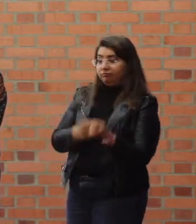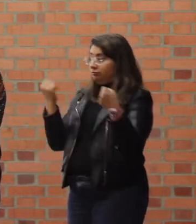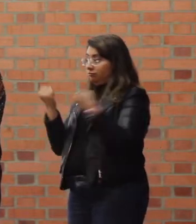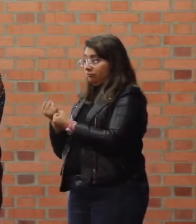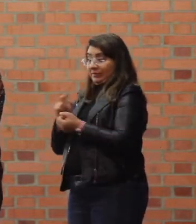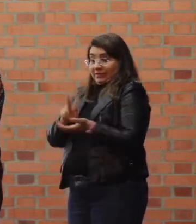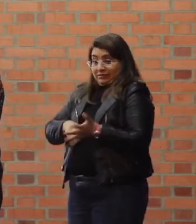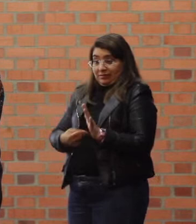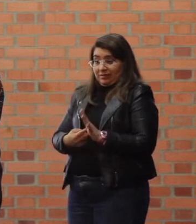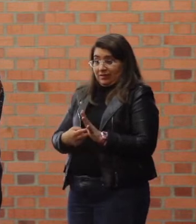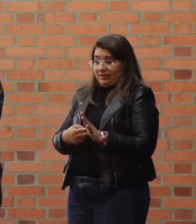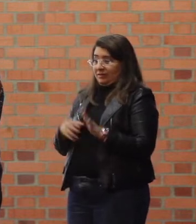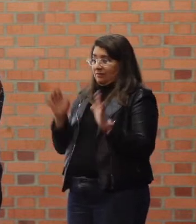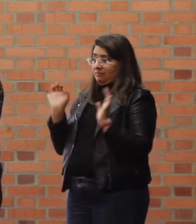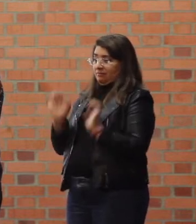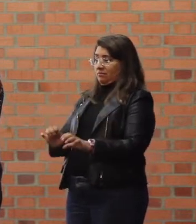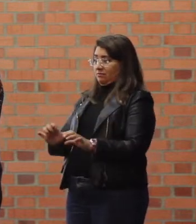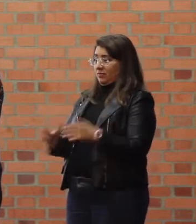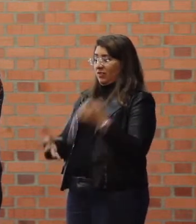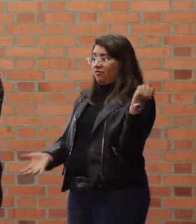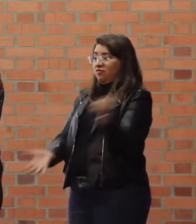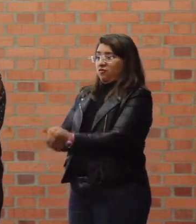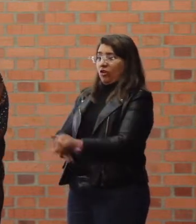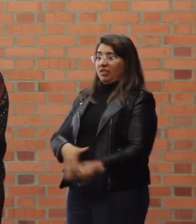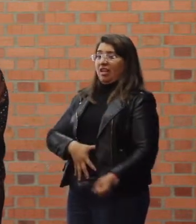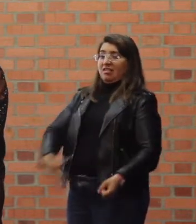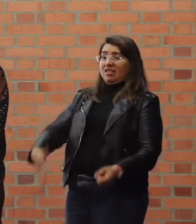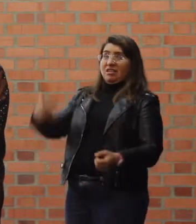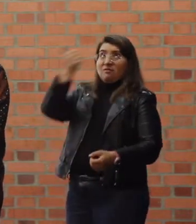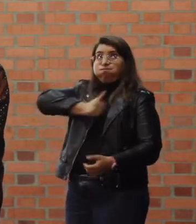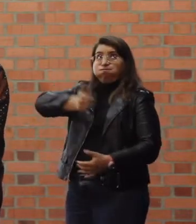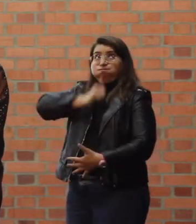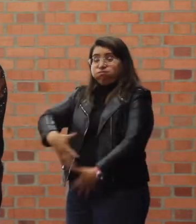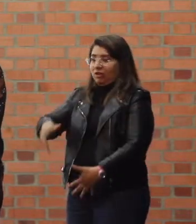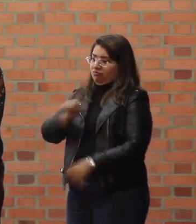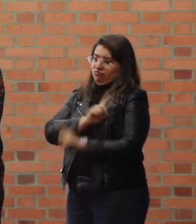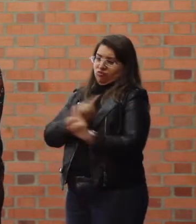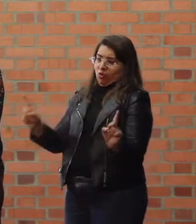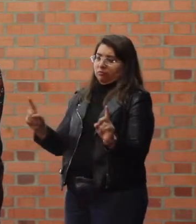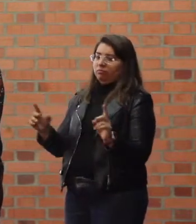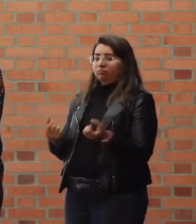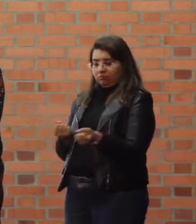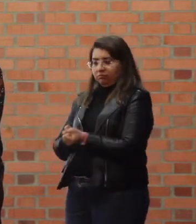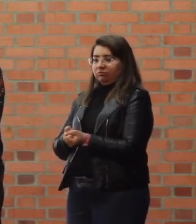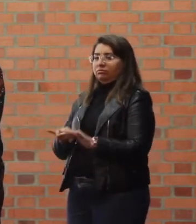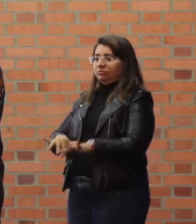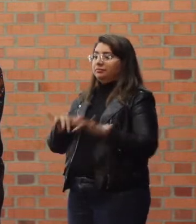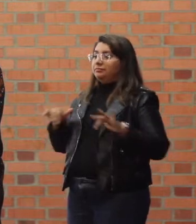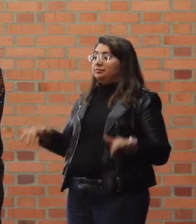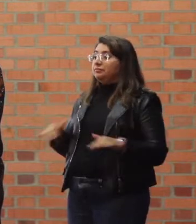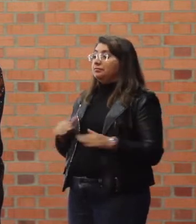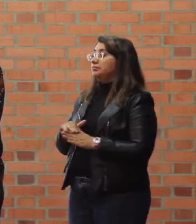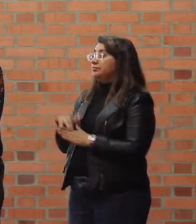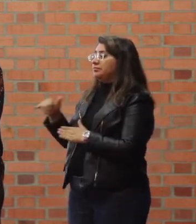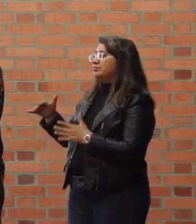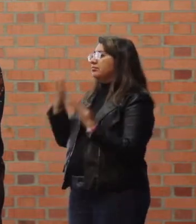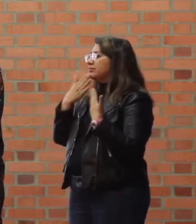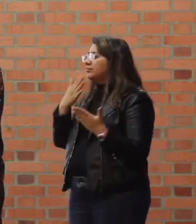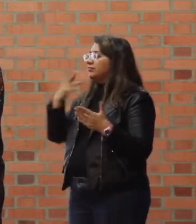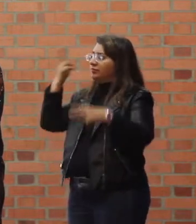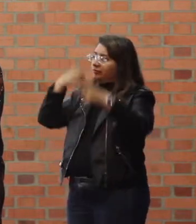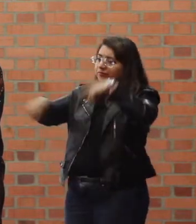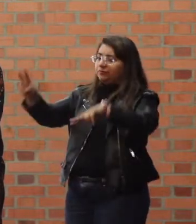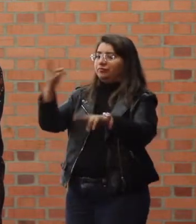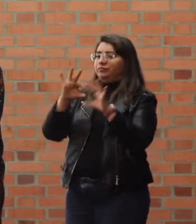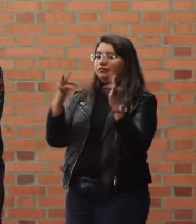profundamente la maternidad forzada Así que gracias a todos y a todas a Juan a sus hijos y a